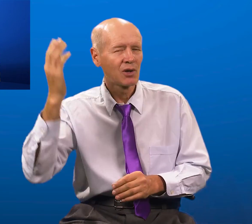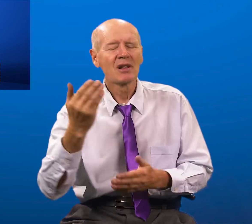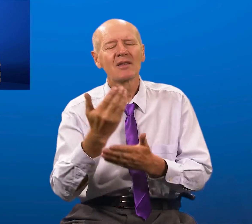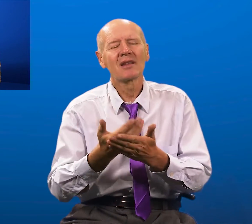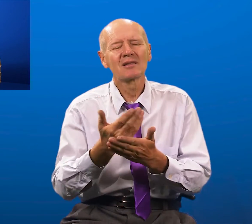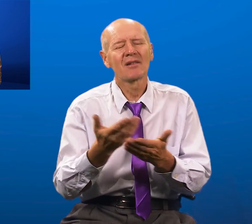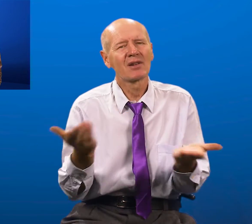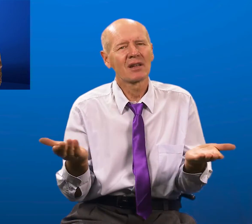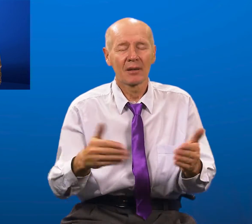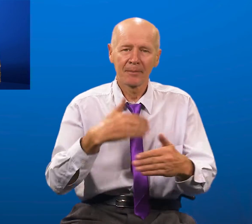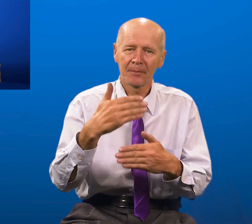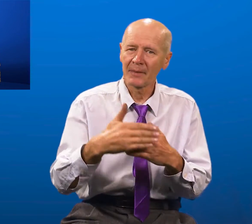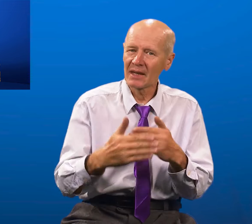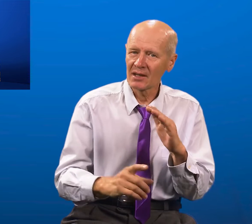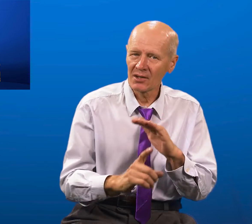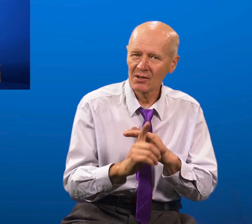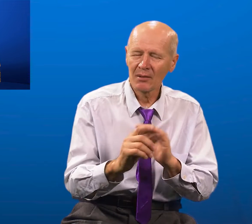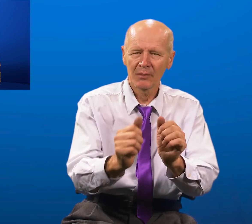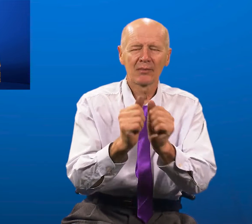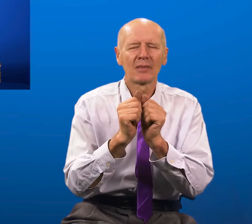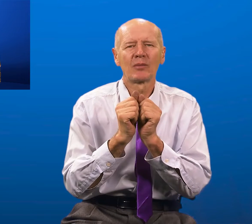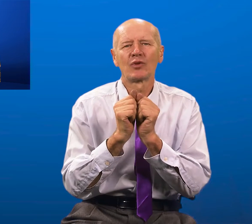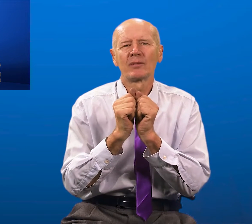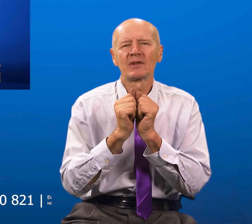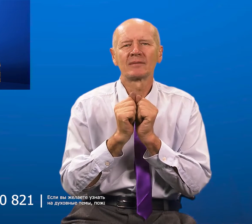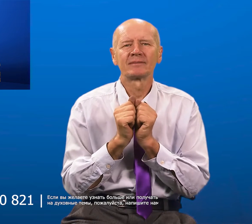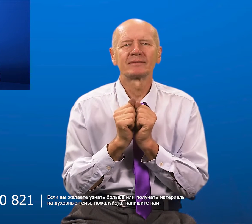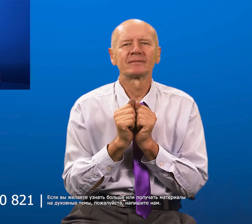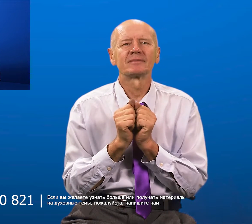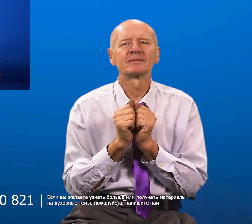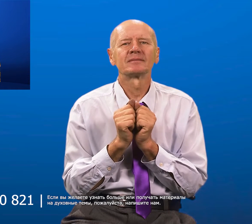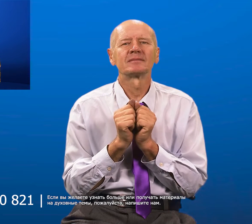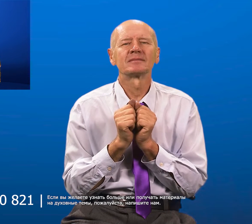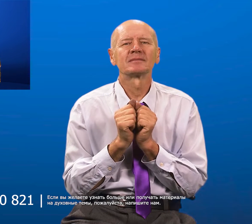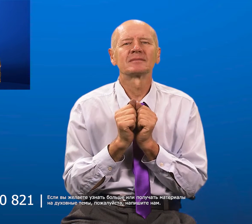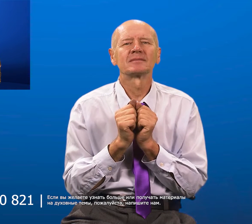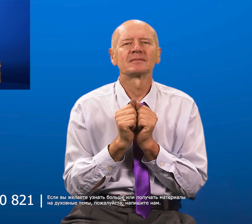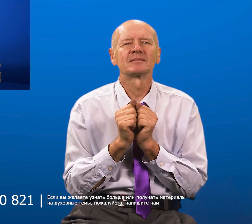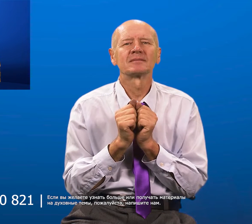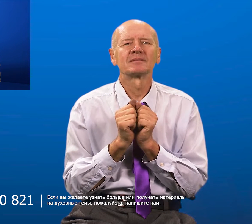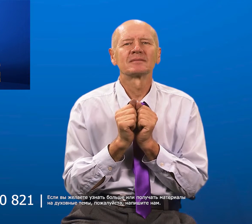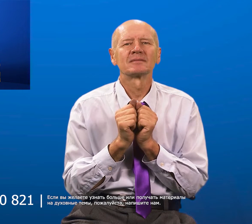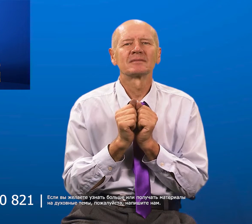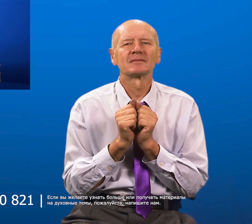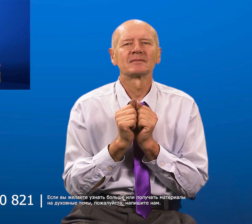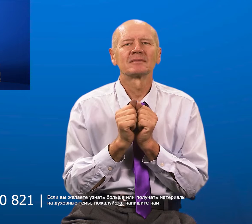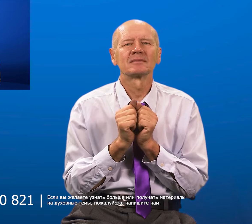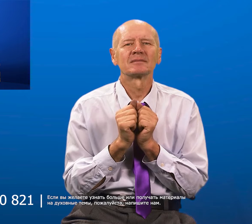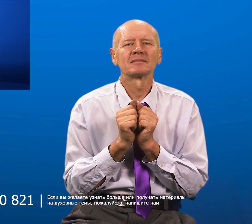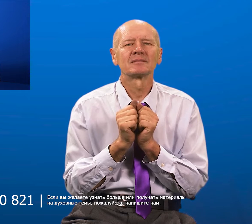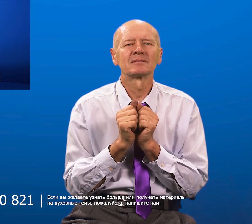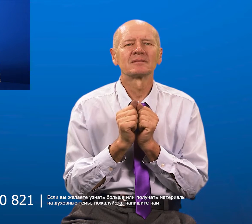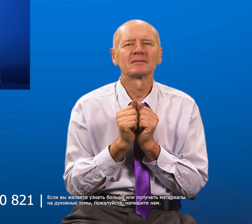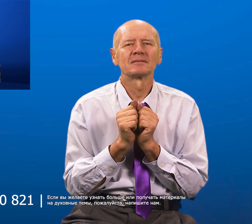наставления. И перед началом нашего служения я приглашаю вас помолиться. Давайте сейчас преклоним наши головы и обратимся к